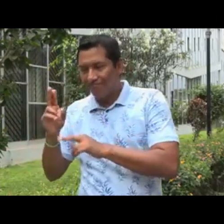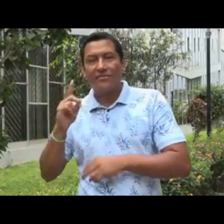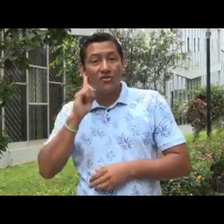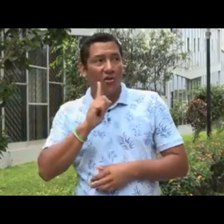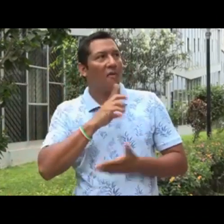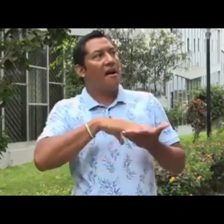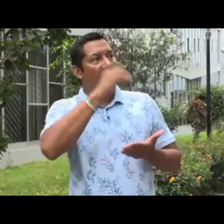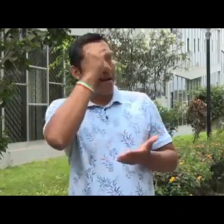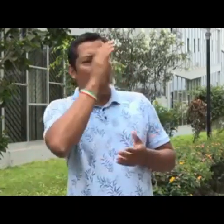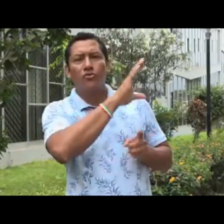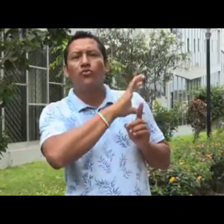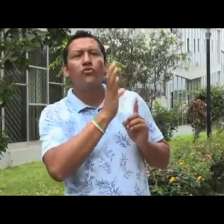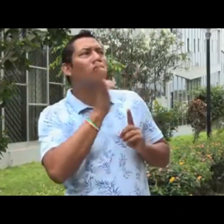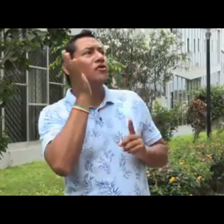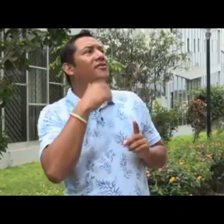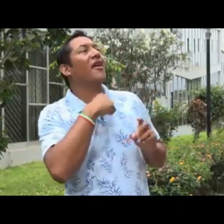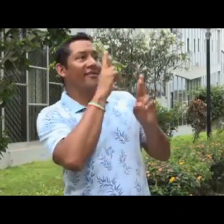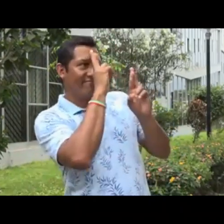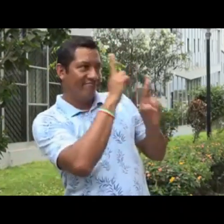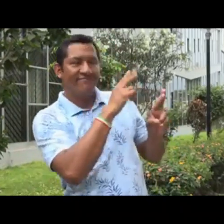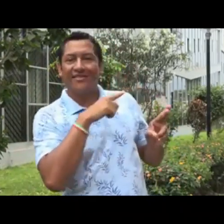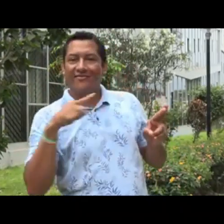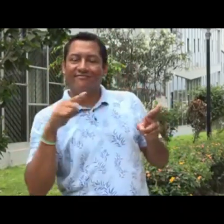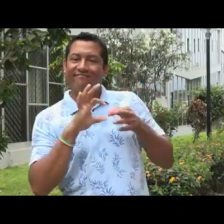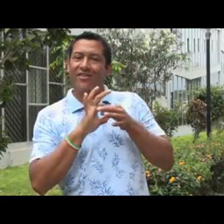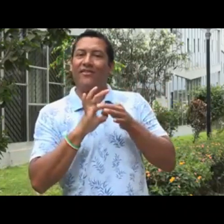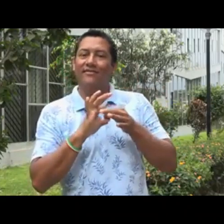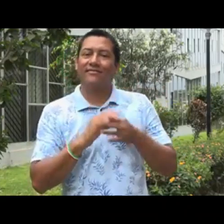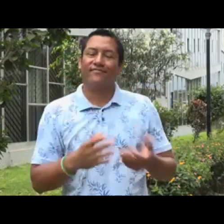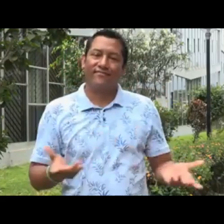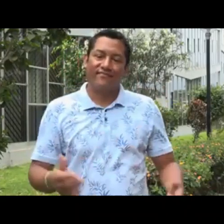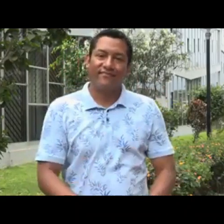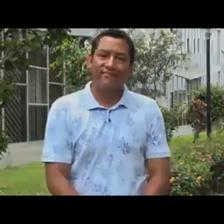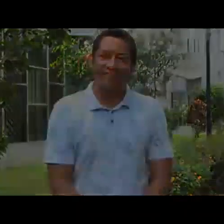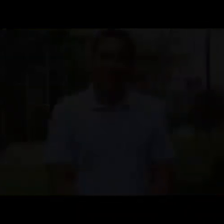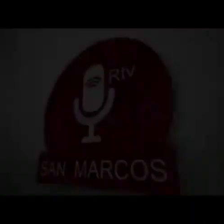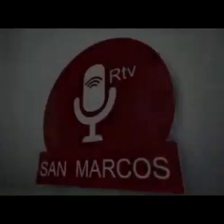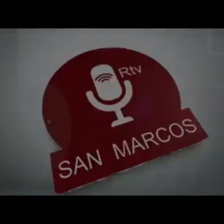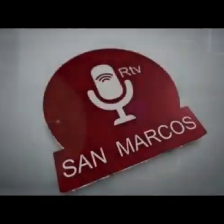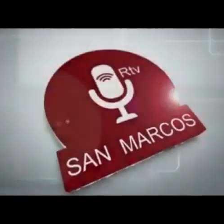seguir en sociedad juntos, ¿no? Y que nos respetamos ambas comunidades.